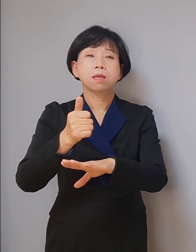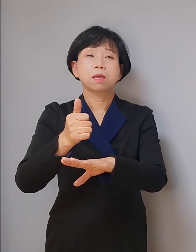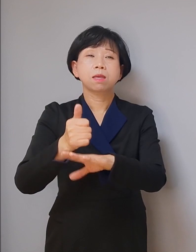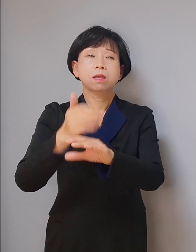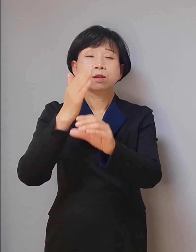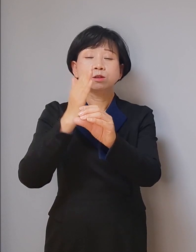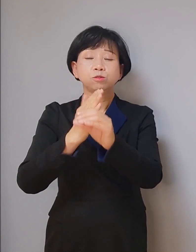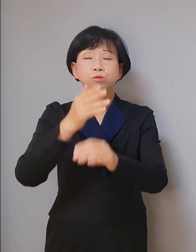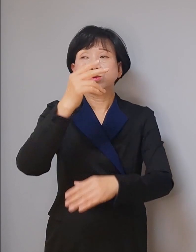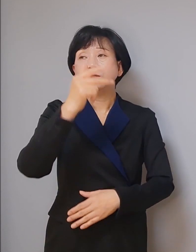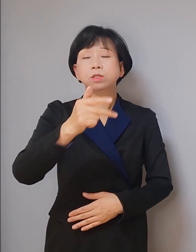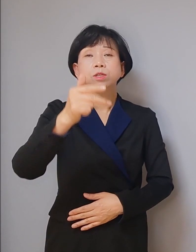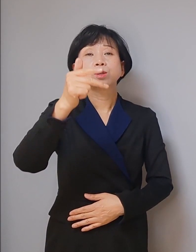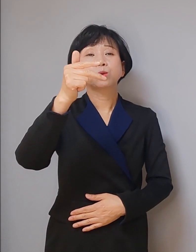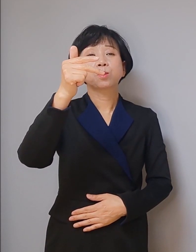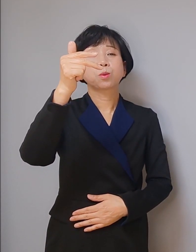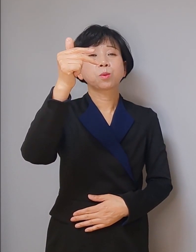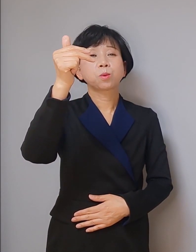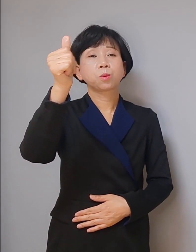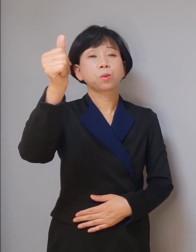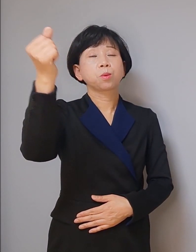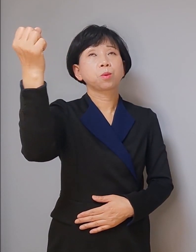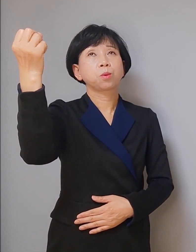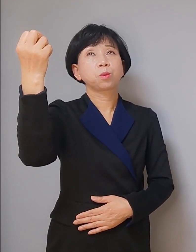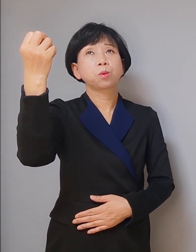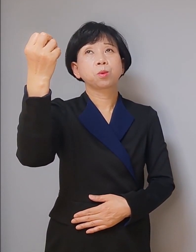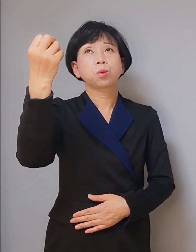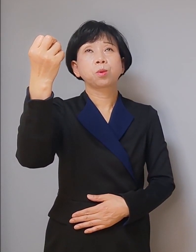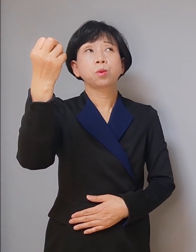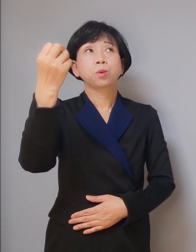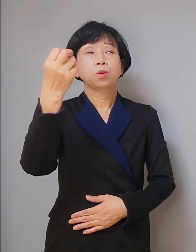만군의 주시오